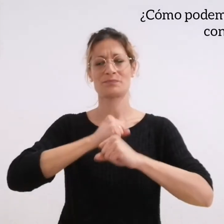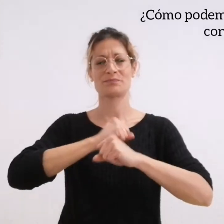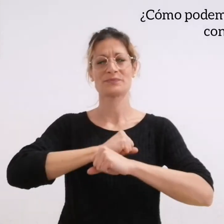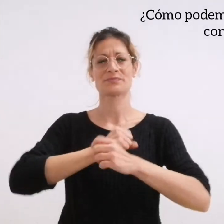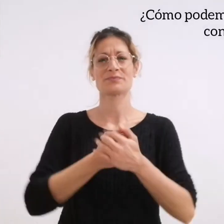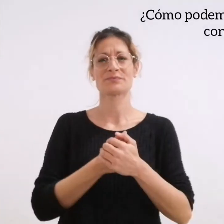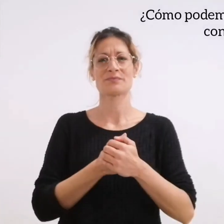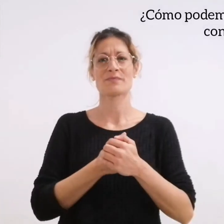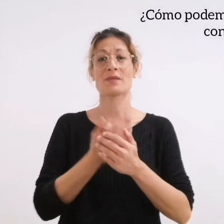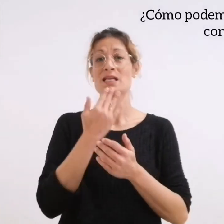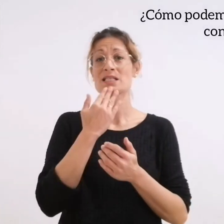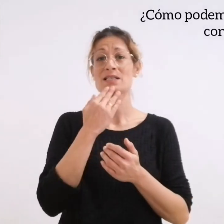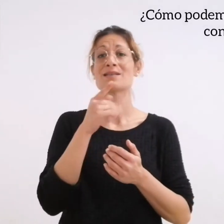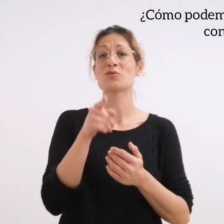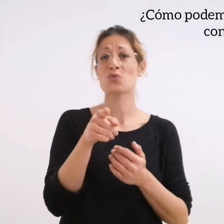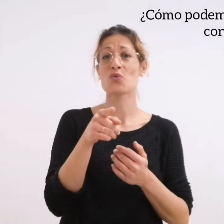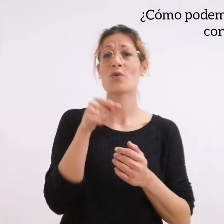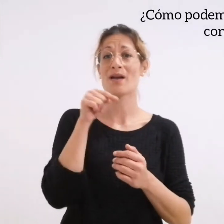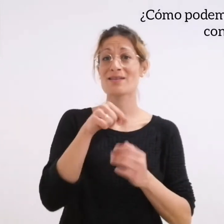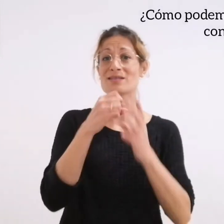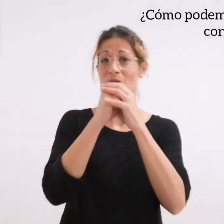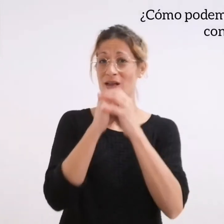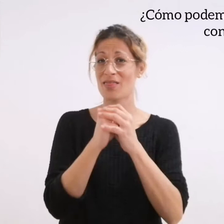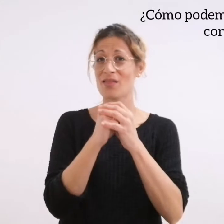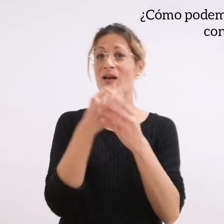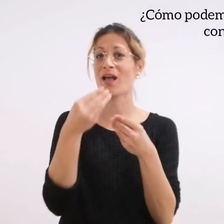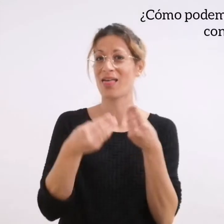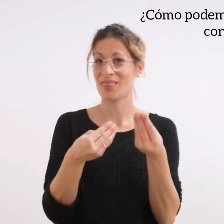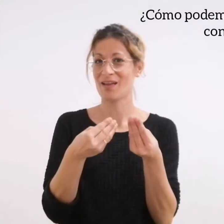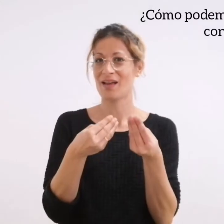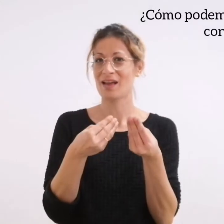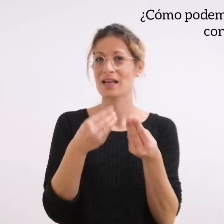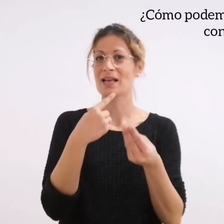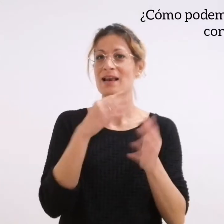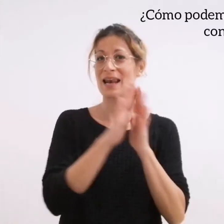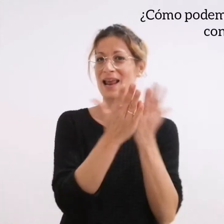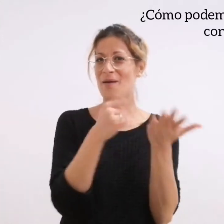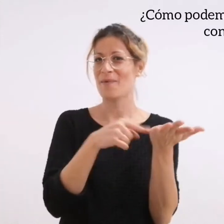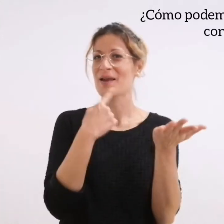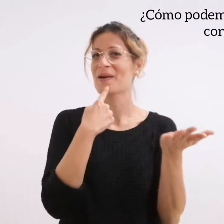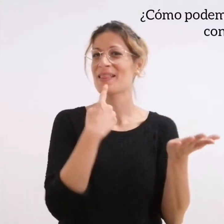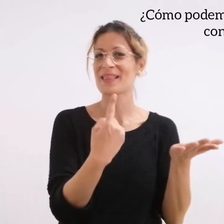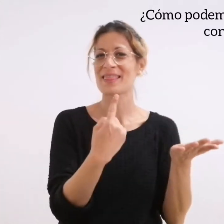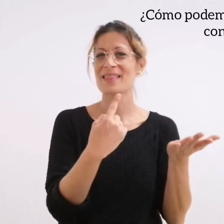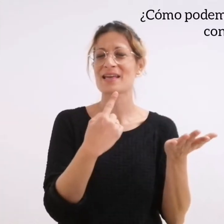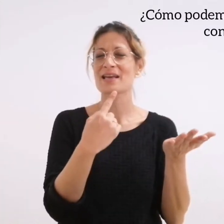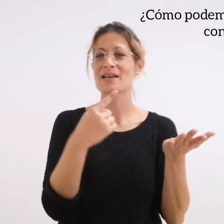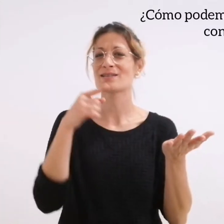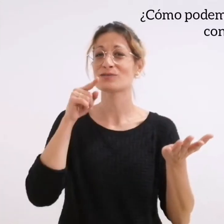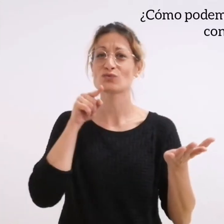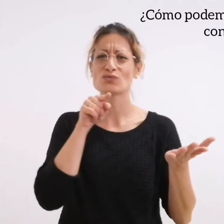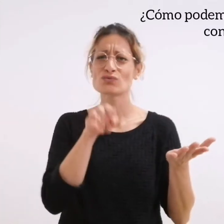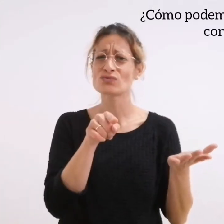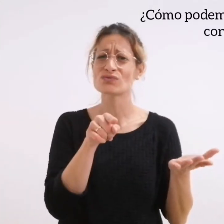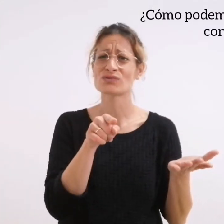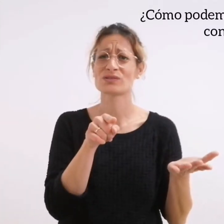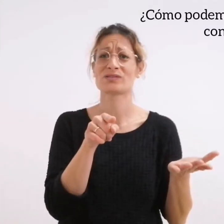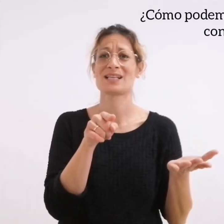ha hecho esta oración, dice la palabra que en este momento usted ha cambiado su